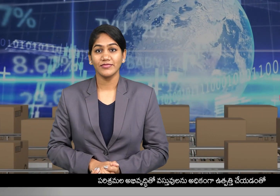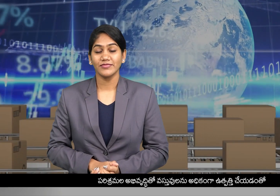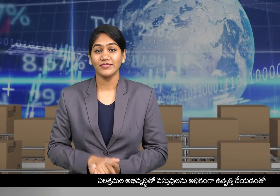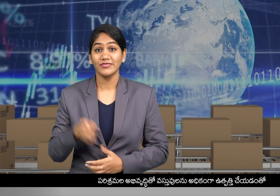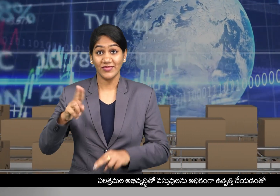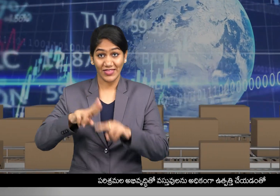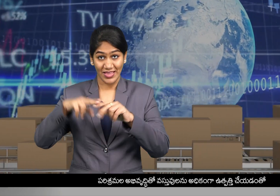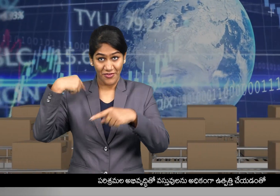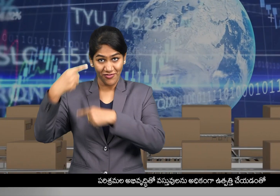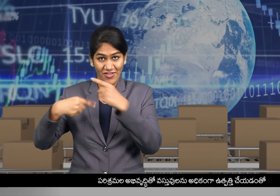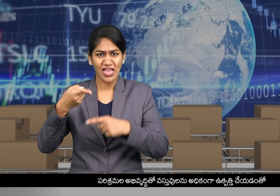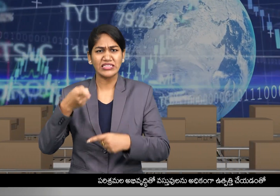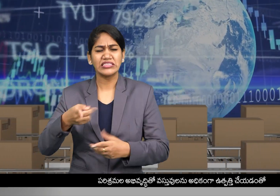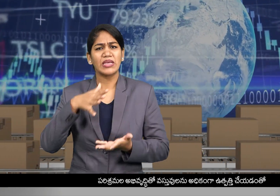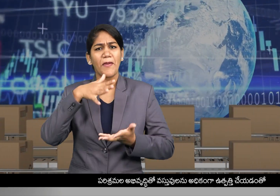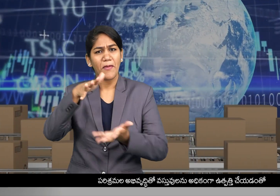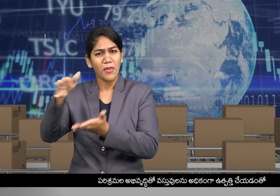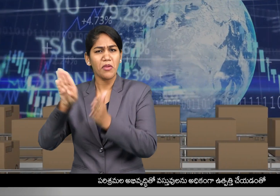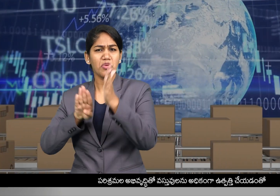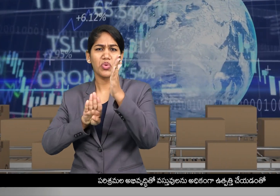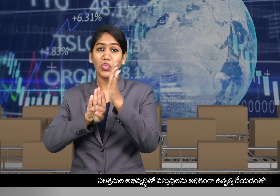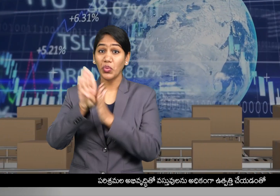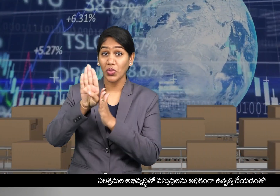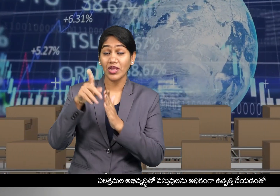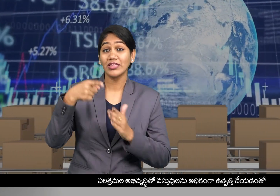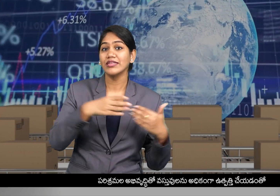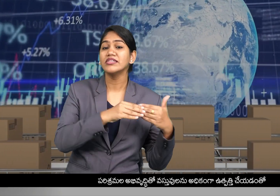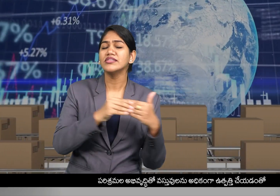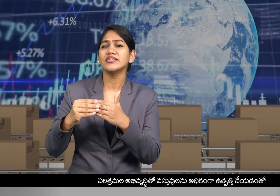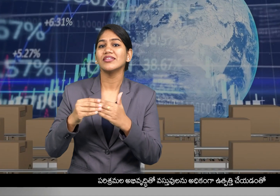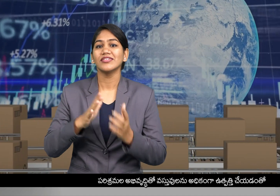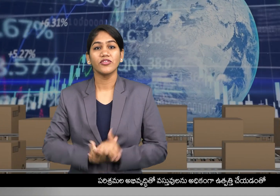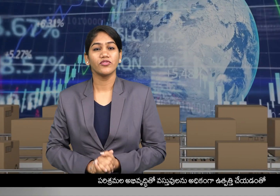పరిశ్రమల అభివృద్ధితో వస్తువులను అధికంగా ఉత్పత్తి చేయడంతో